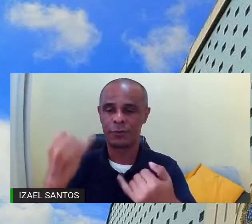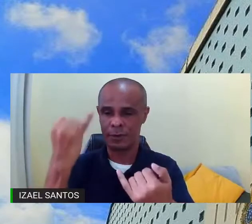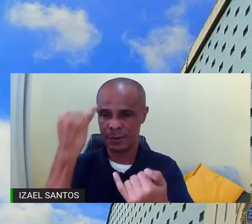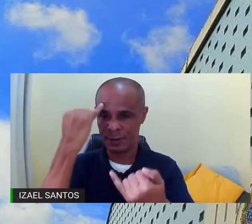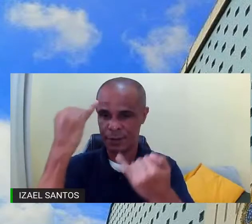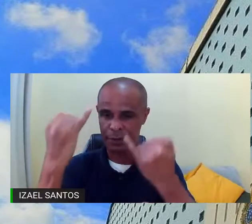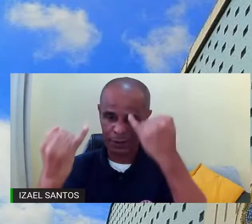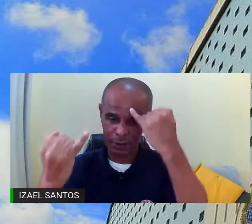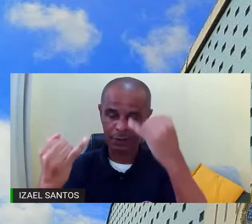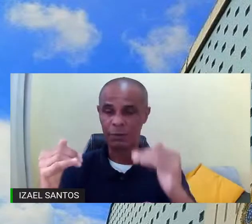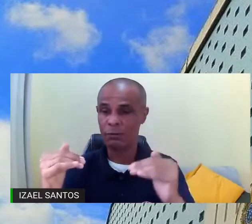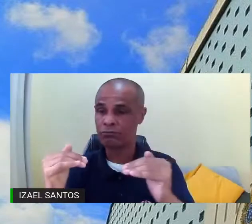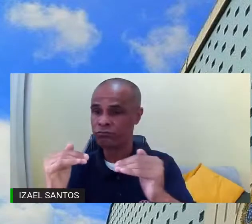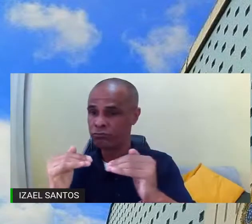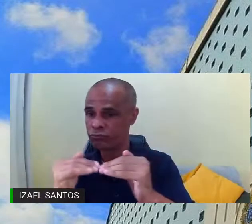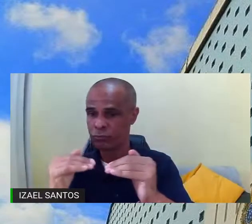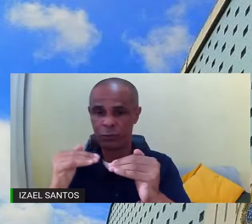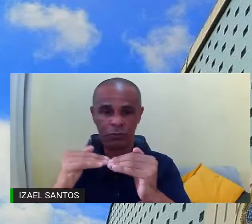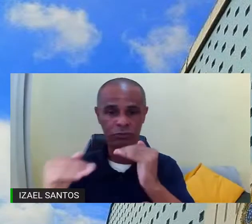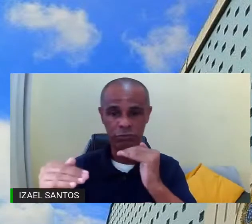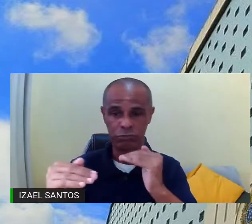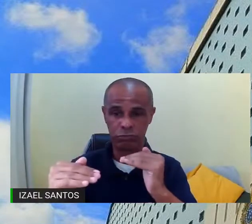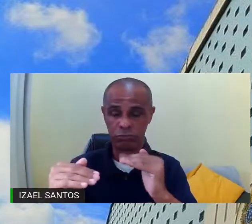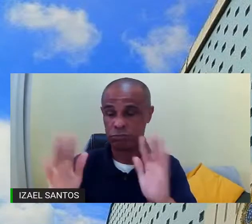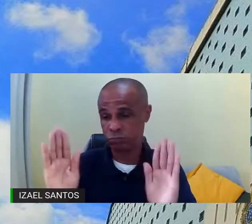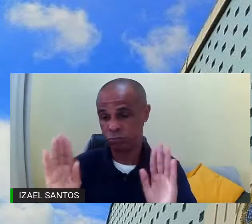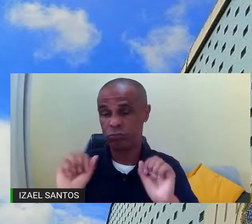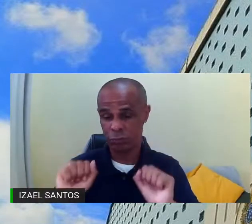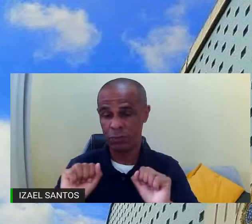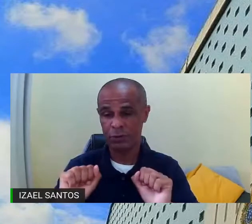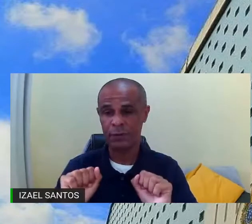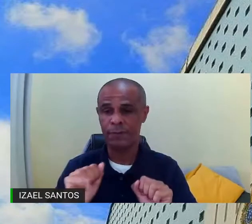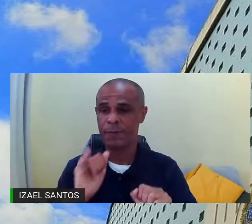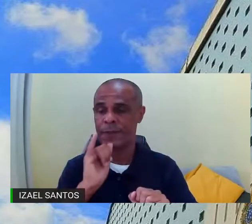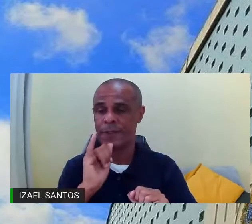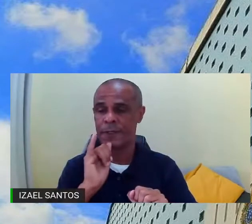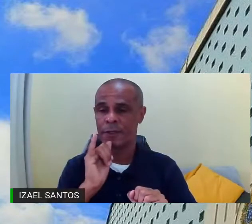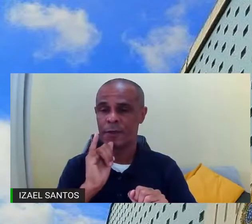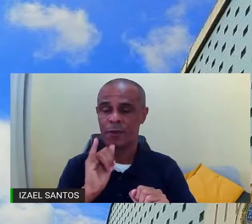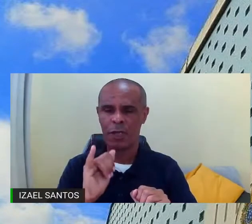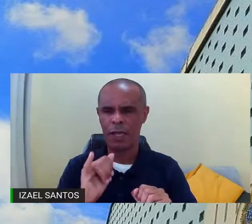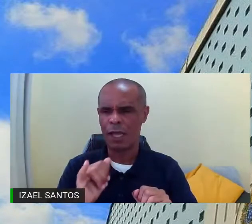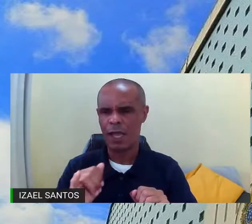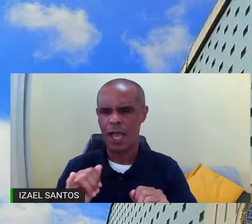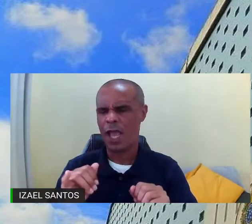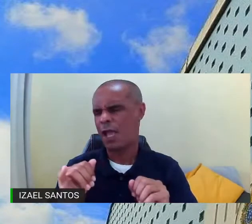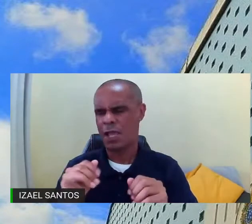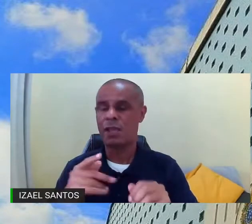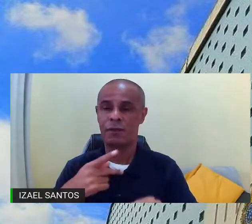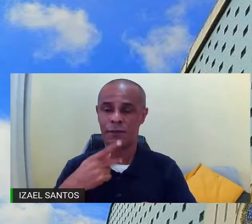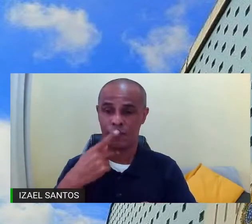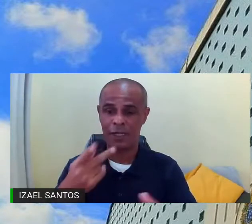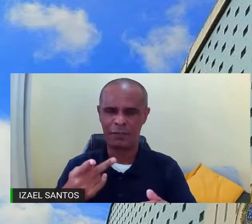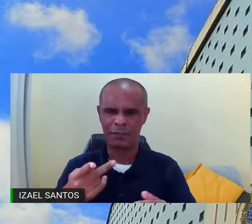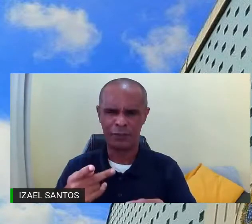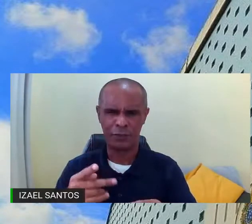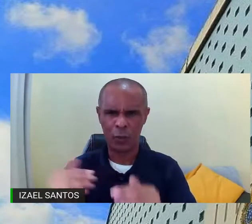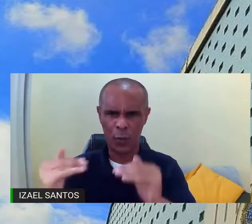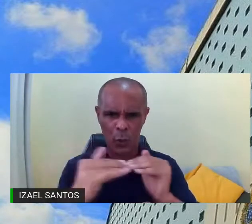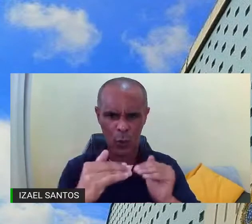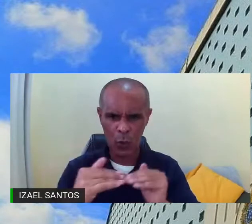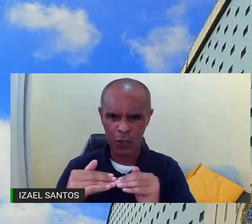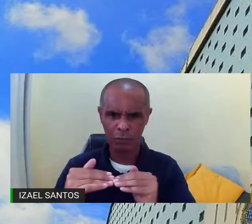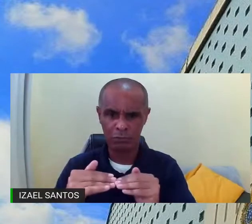ou divergentes, porque nós não pensamos todos iguais. Eu não falo aqui pensando que todos vão achar uma maravilha o que eu vou falar. Eu falo